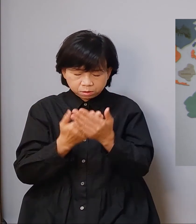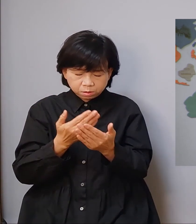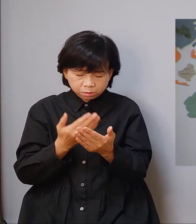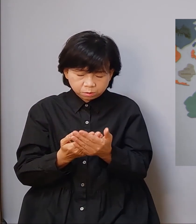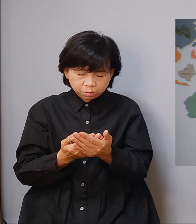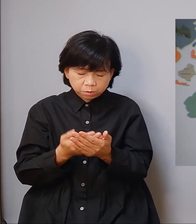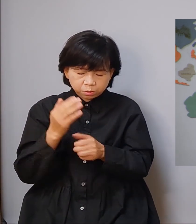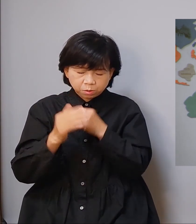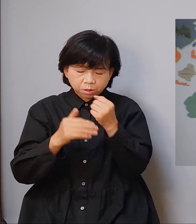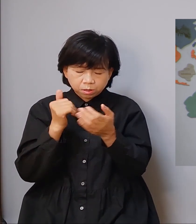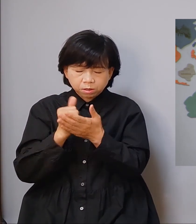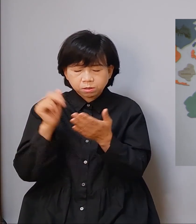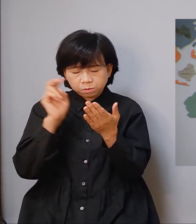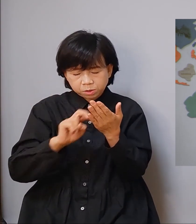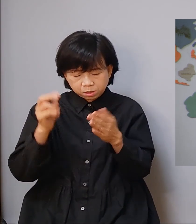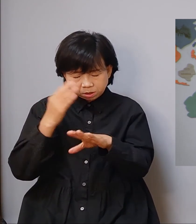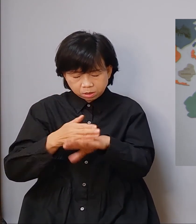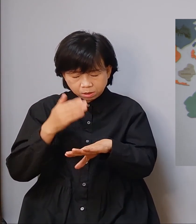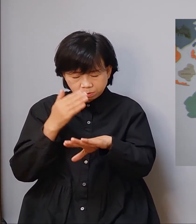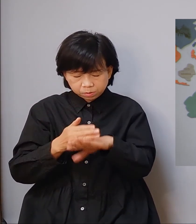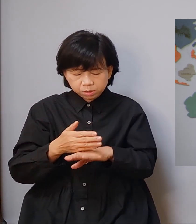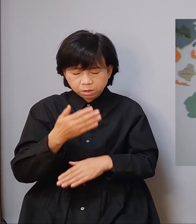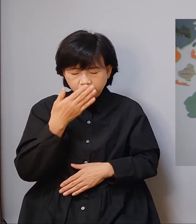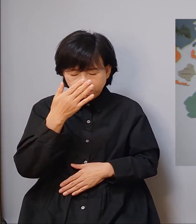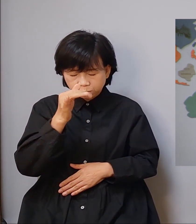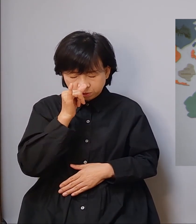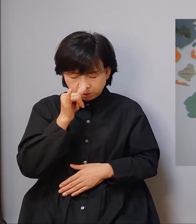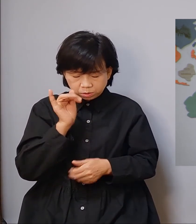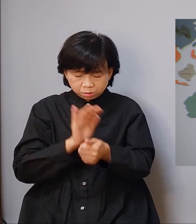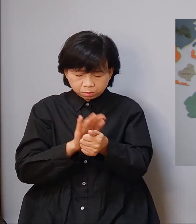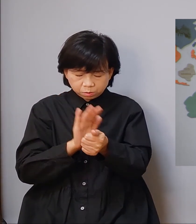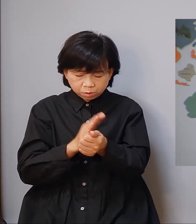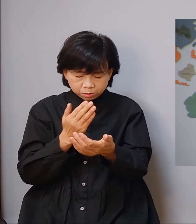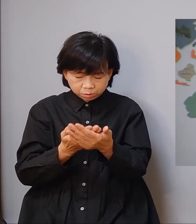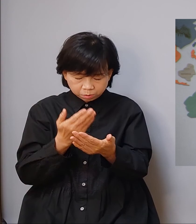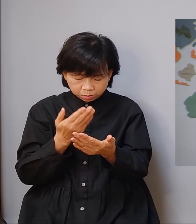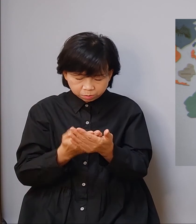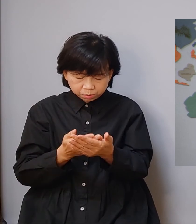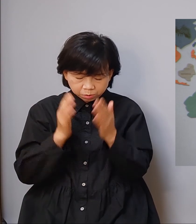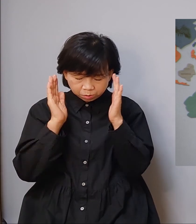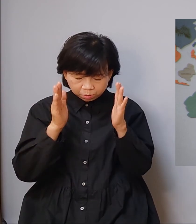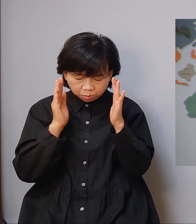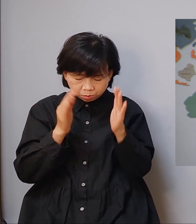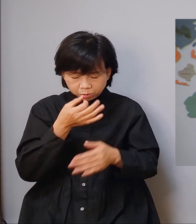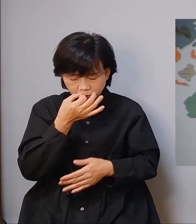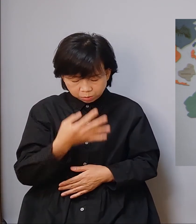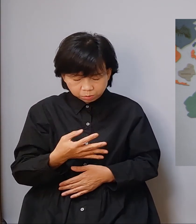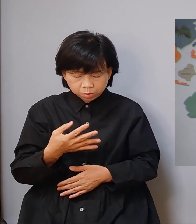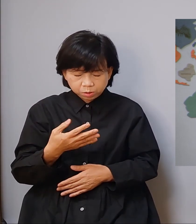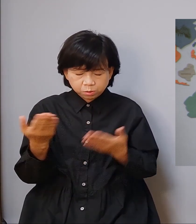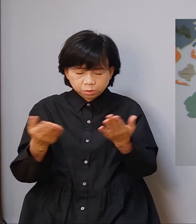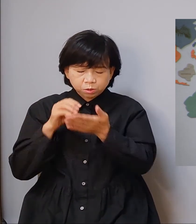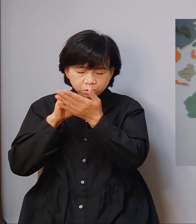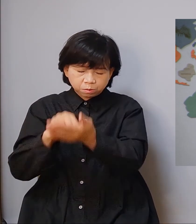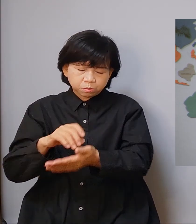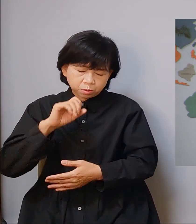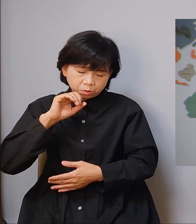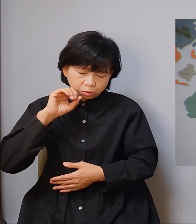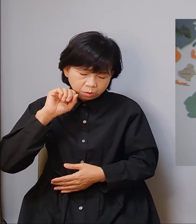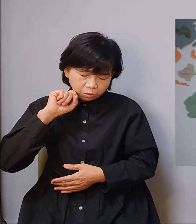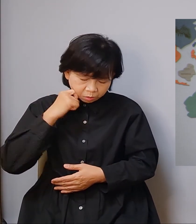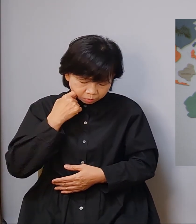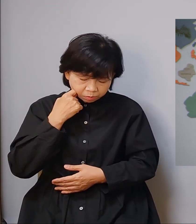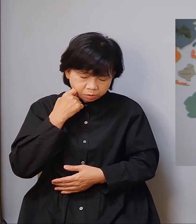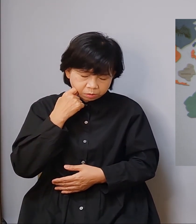하나님을 찬양하고 감사할 수 있도록 도와주시옵소서. 아이들이 공부하는 것도 힘들고 취업하기도 힘들고